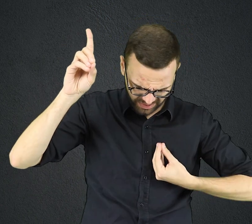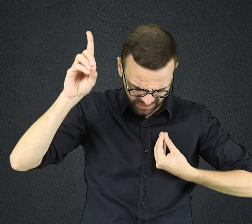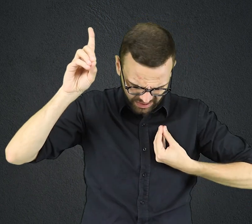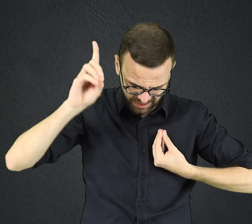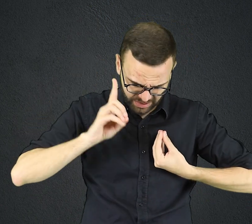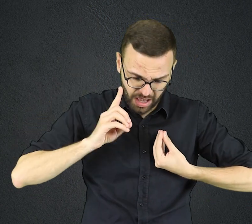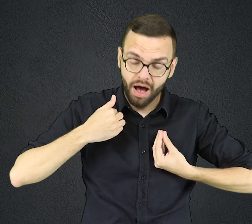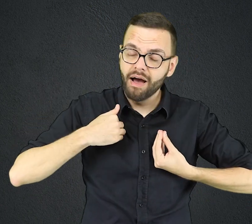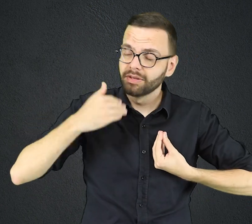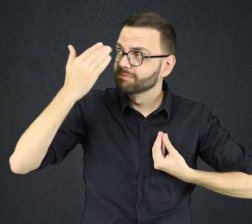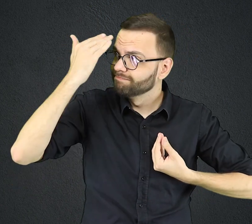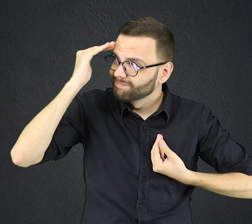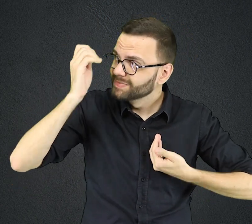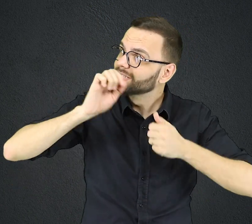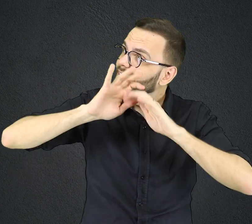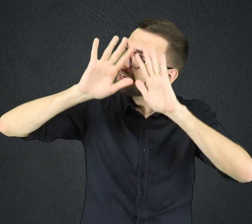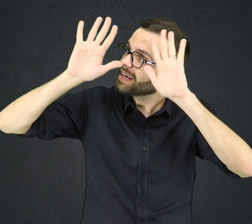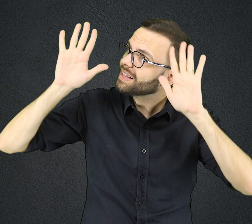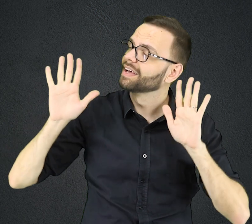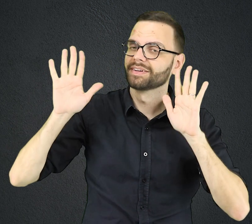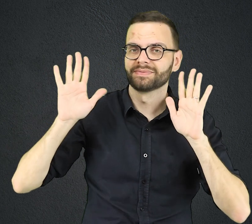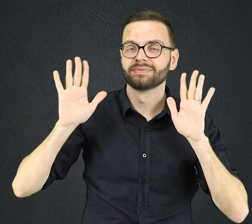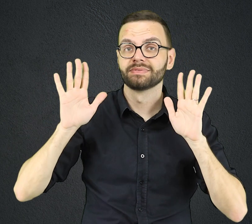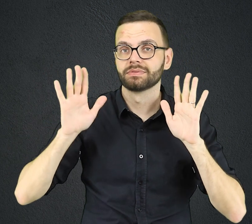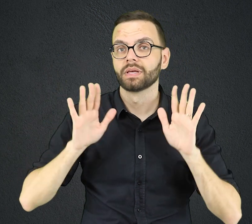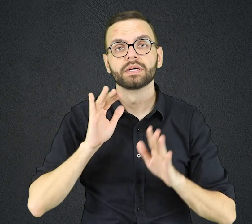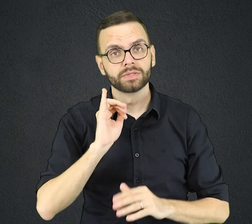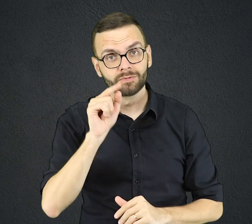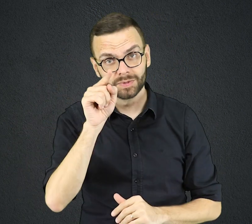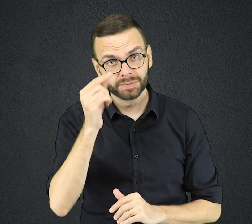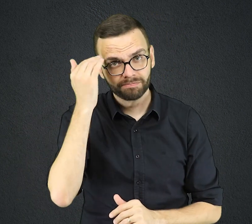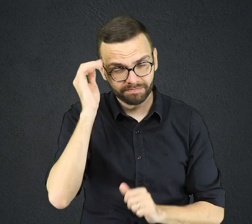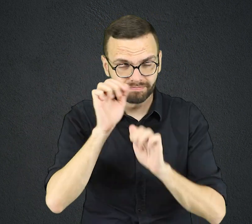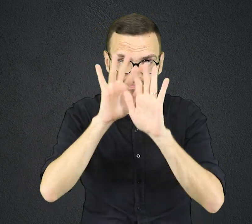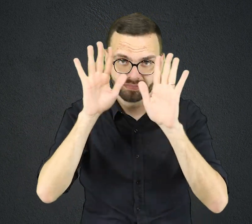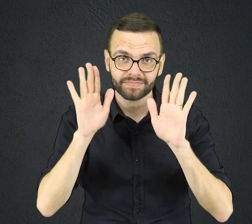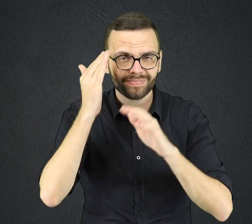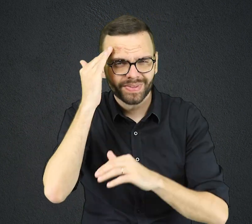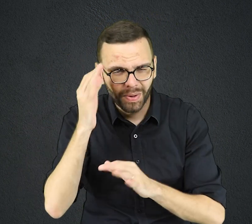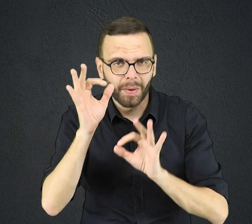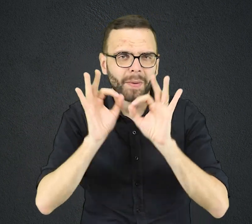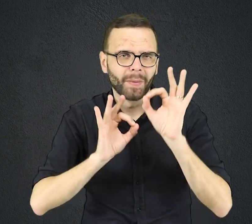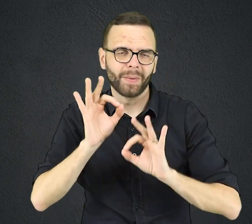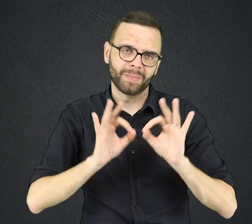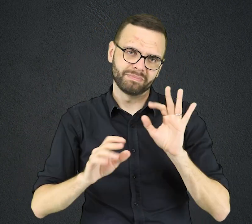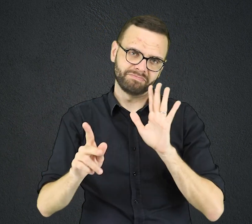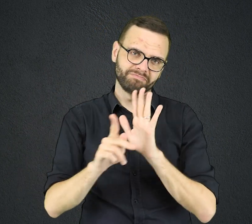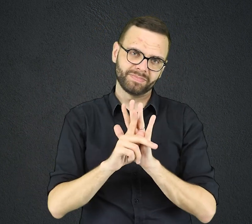capazes de entender os mistérios que ele nos revela. Se você consegue compreender em especial o plano